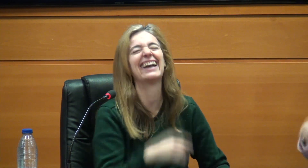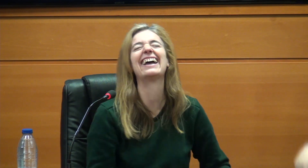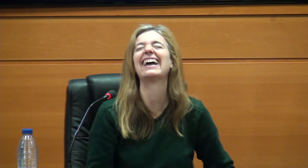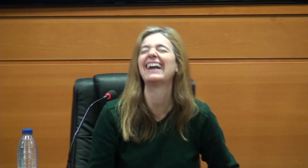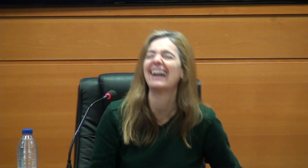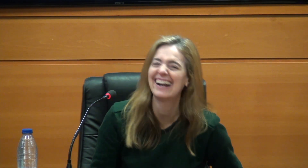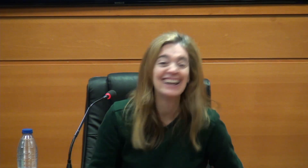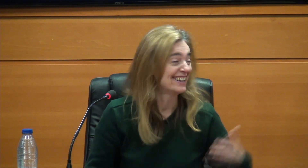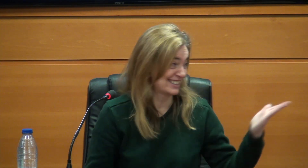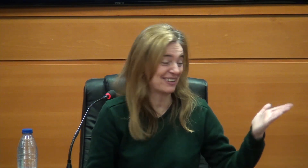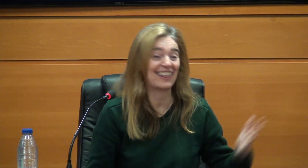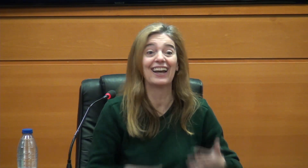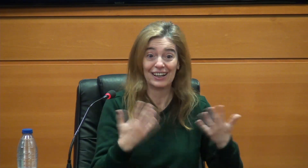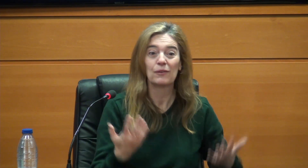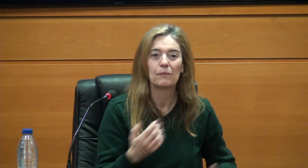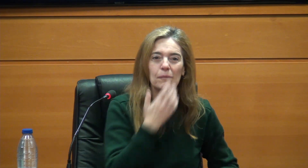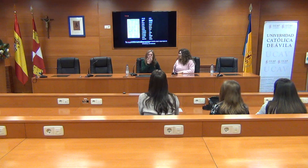así es verdad